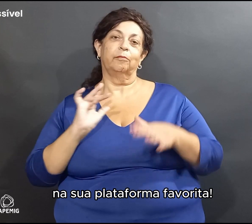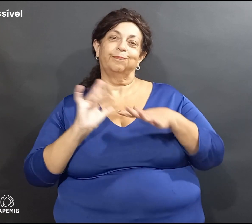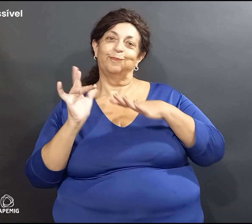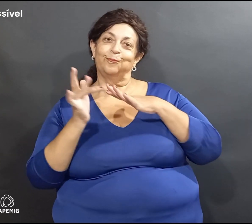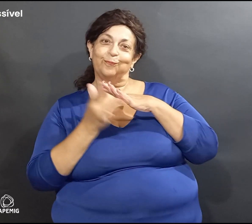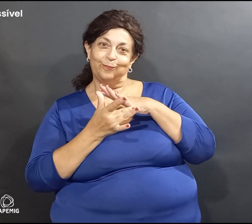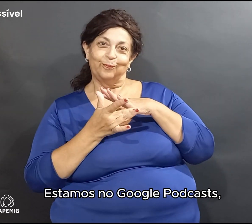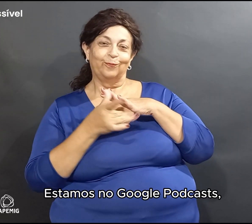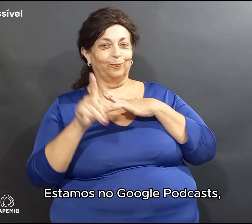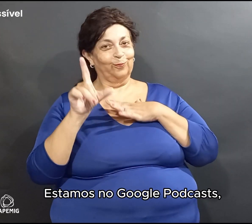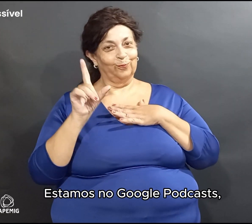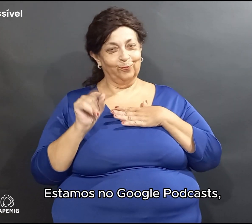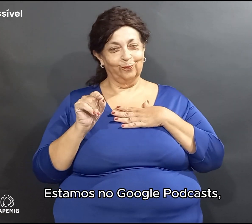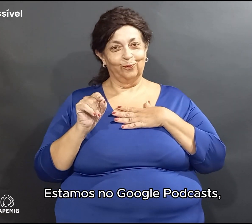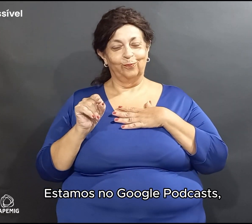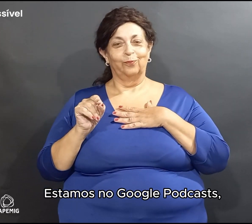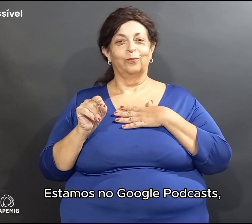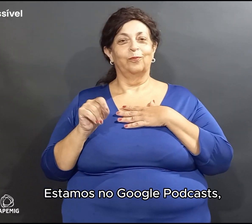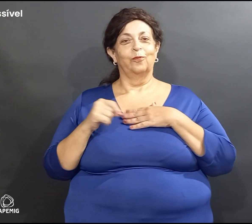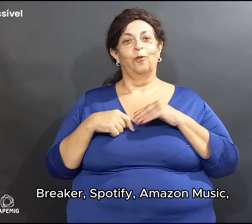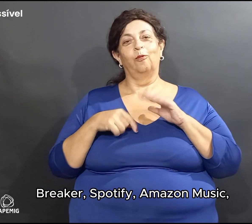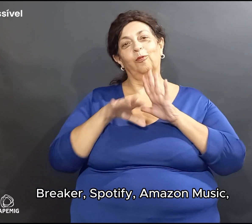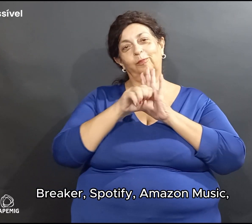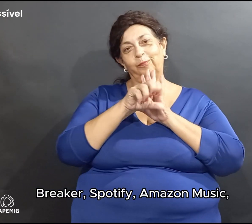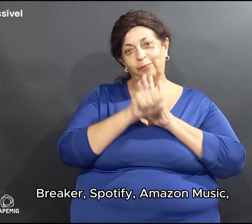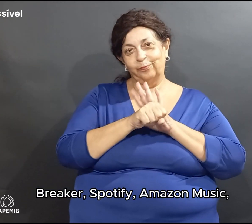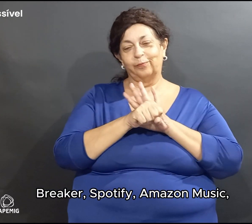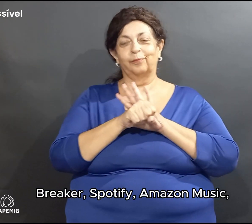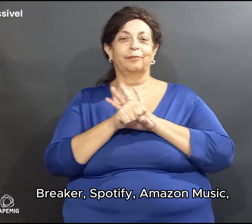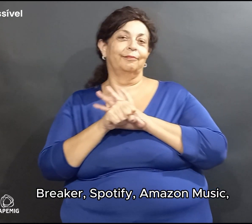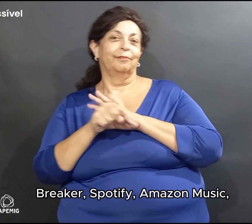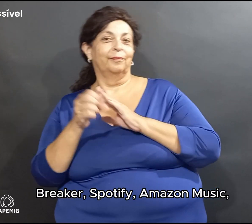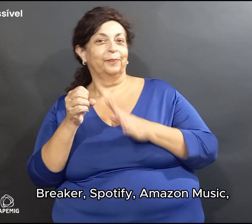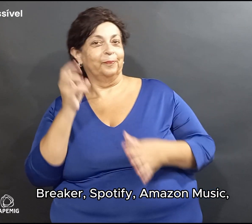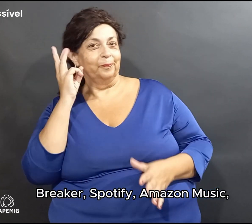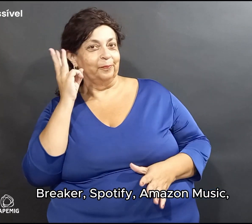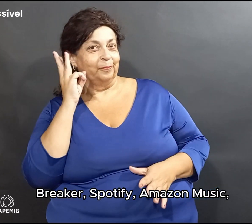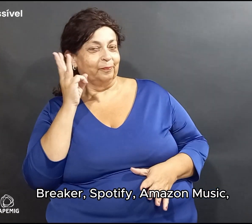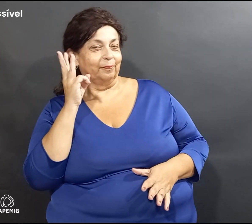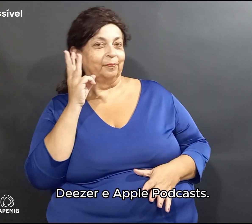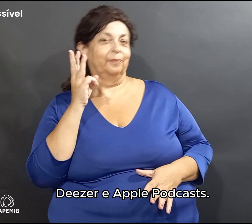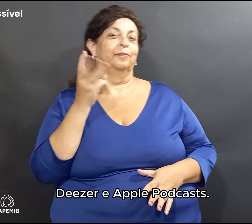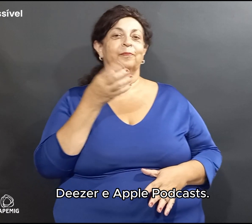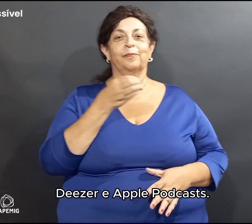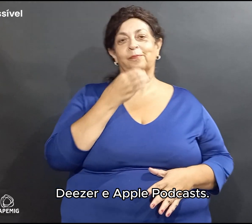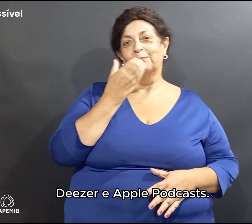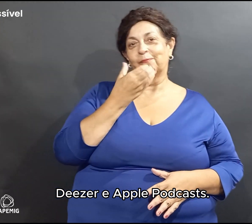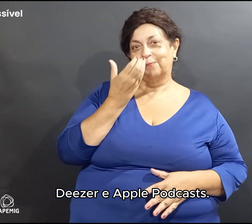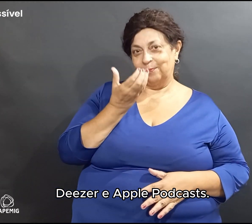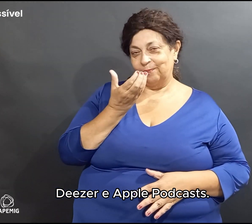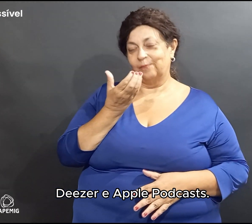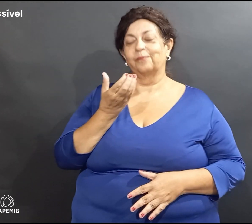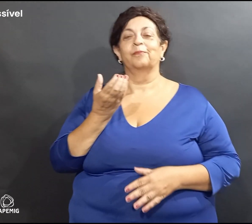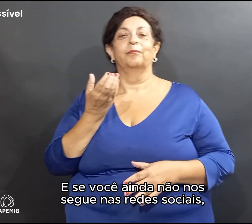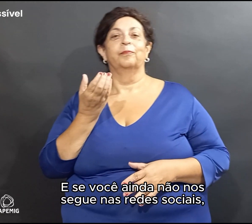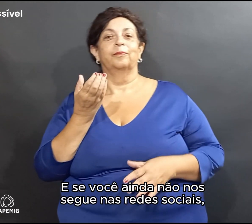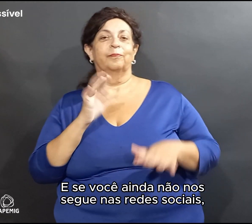favorita. Estamos no Google Podcasts, Breaker, Spotify, Amazon Music, Deezer e Apple Podcasts. E se você